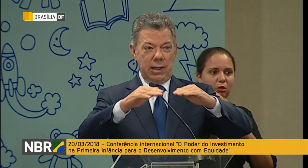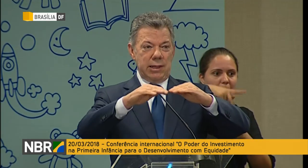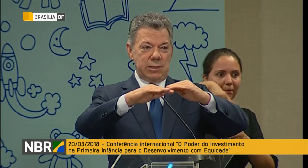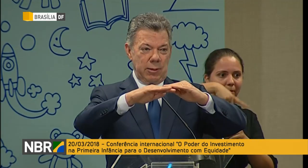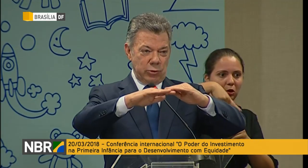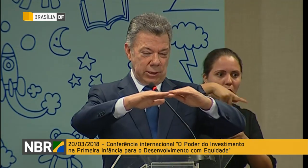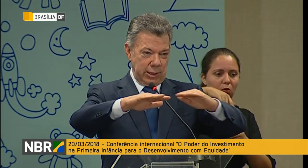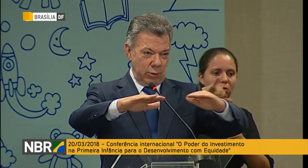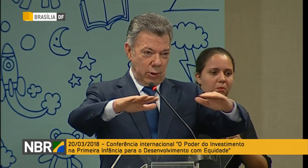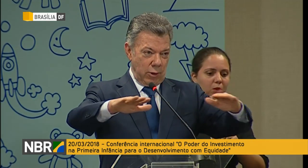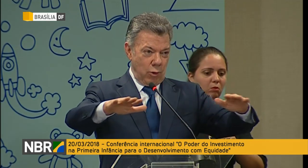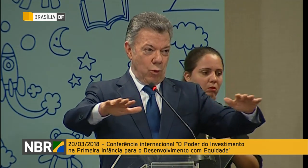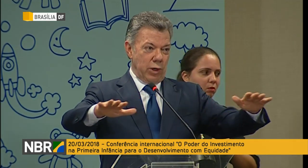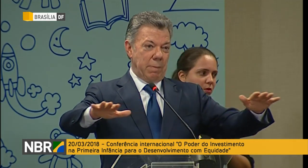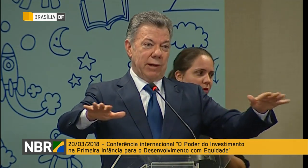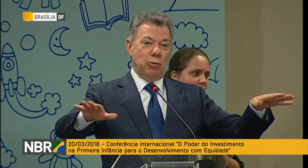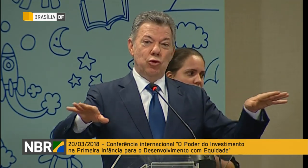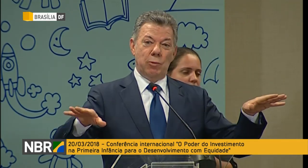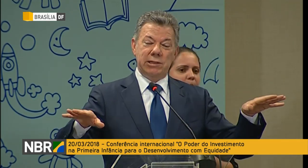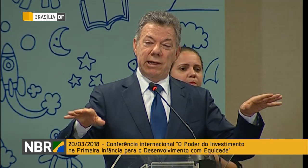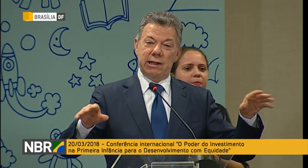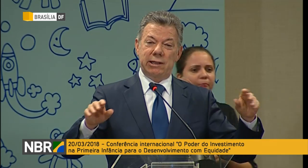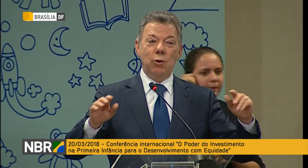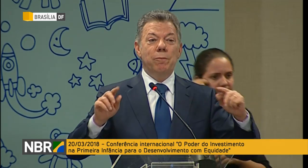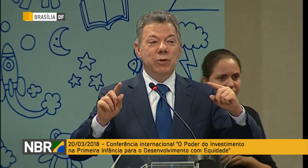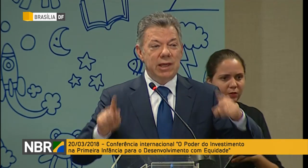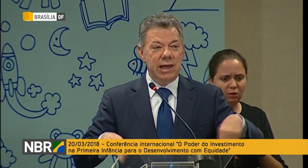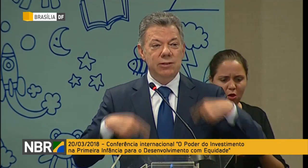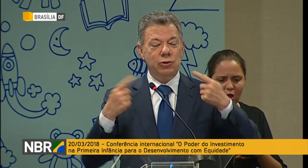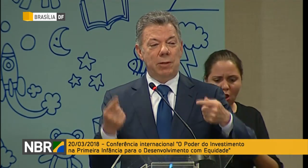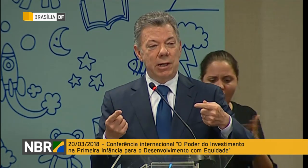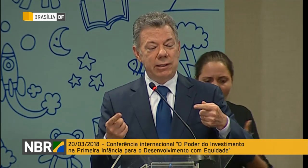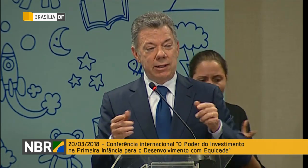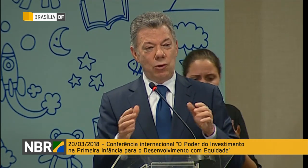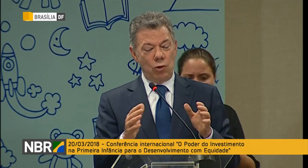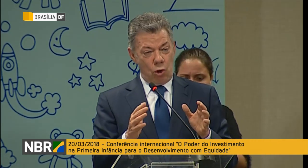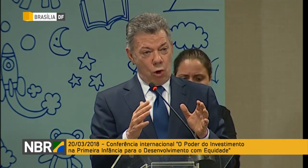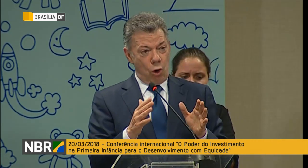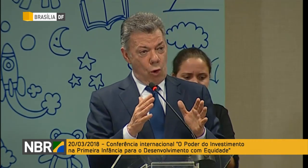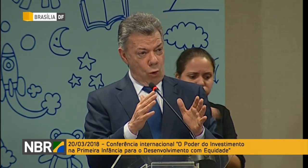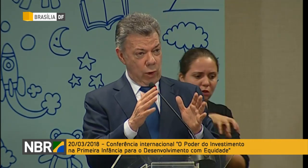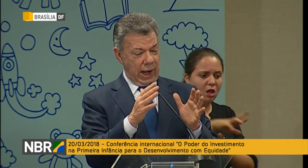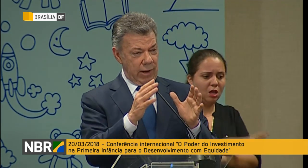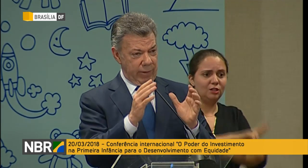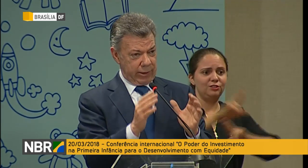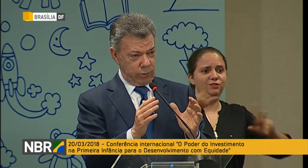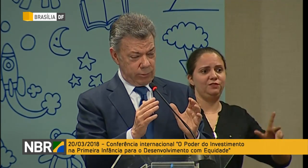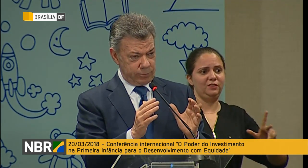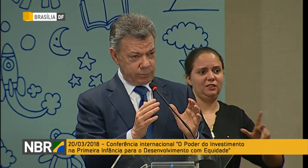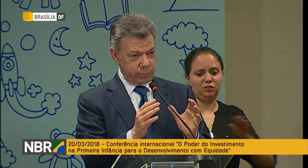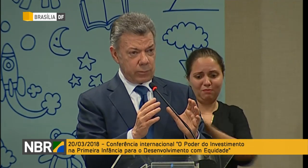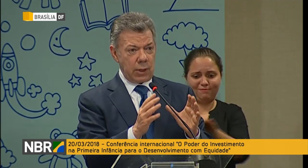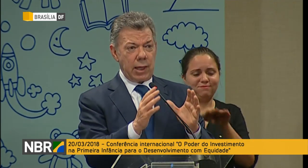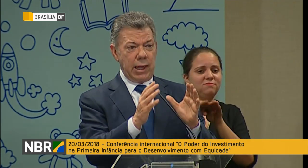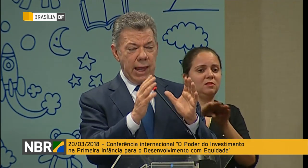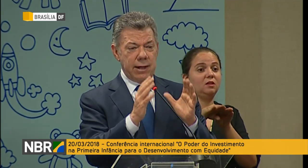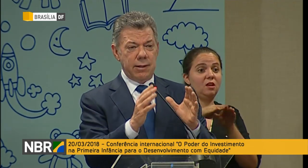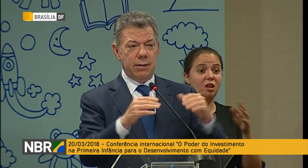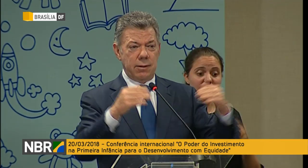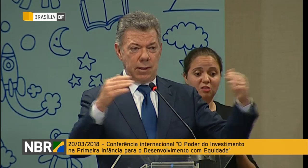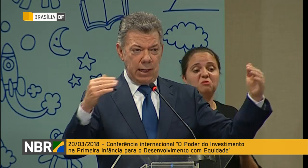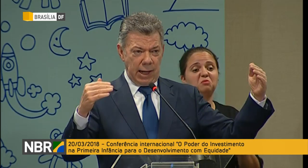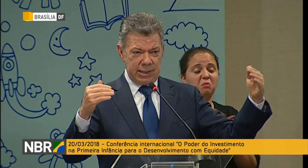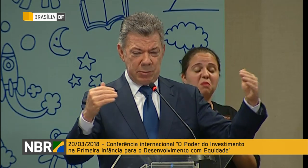petróleo, de minério, e nós conseguíamos fazer, então, uma repartição, digamos, um compartilhamento de forma, digamos, que teve um